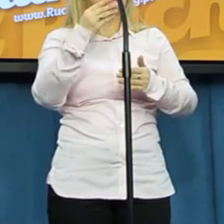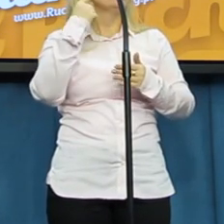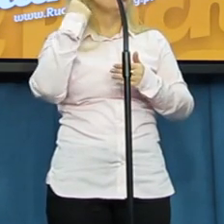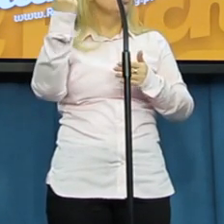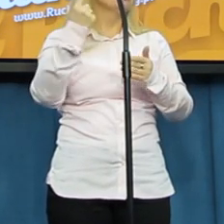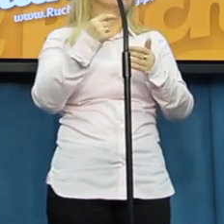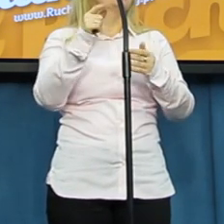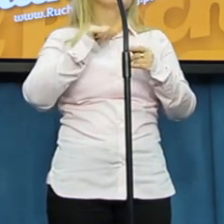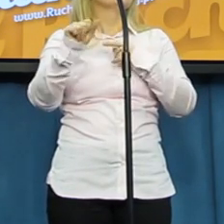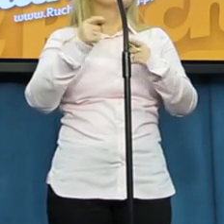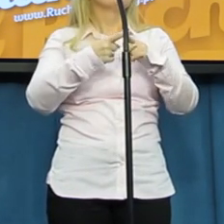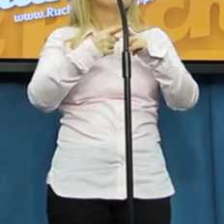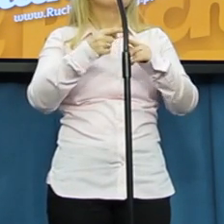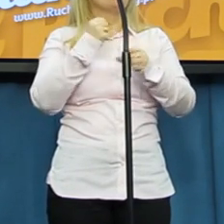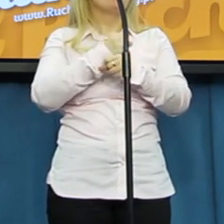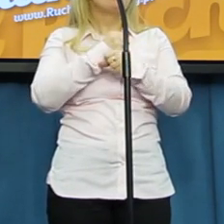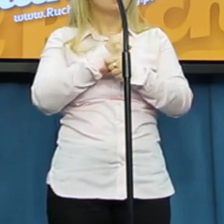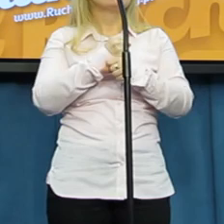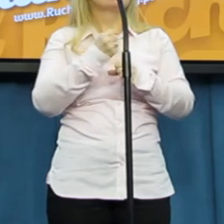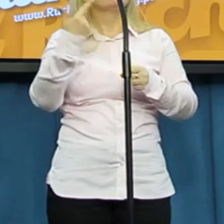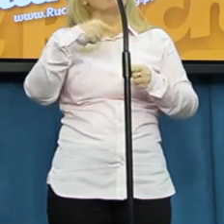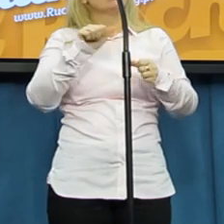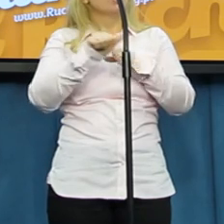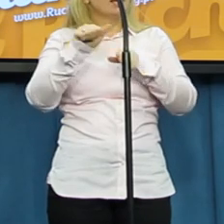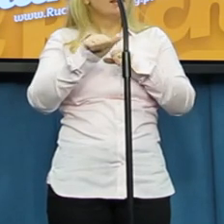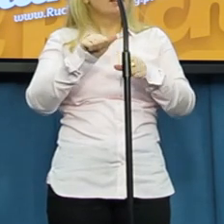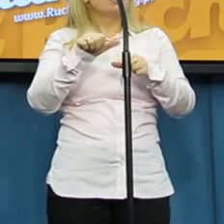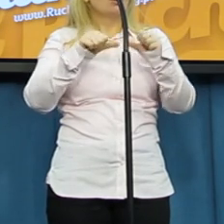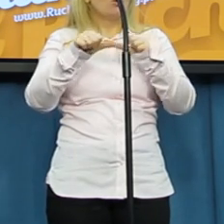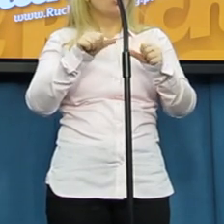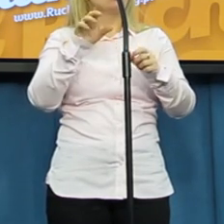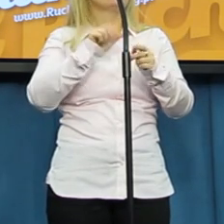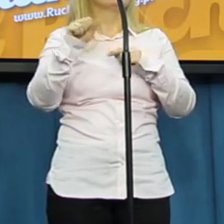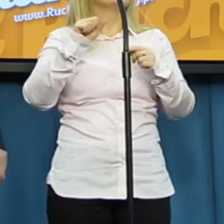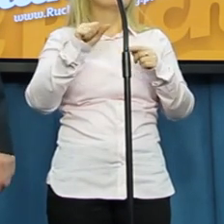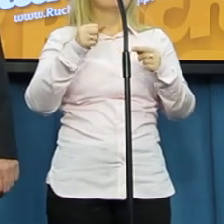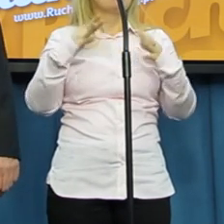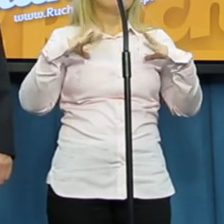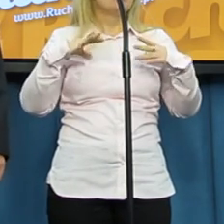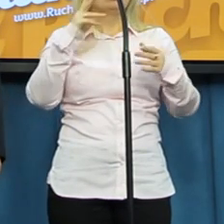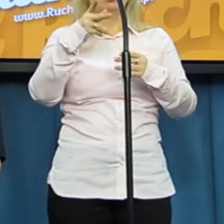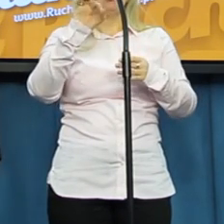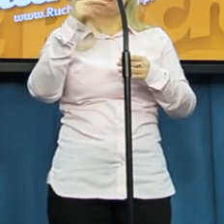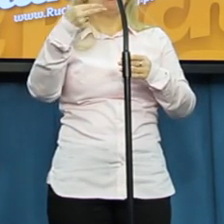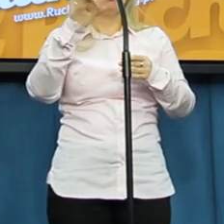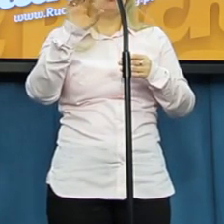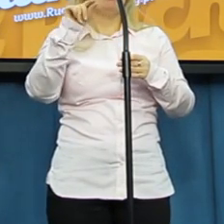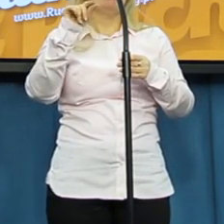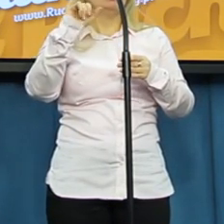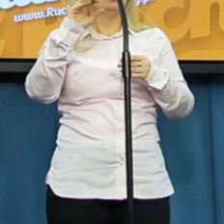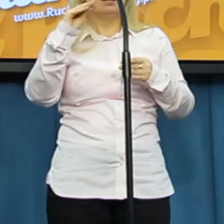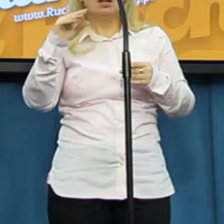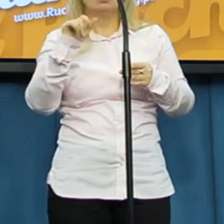Nasza współpraca z okresu 2011 roku, czyli Wolne Konopie, Partia Racja, Kampania Przeciwko Homofobii, Federacja na